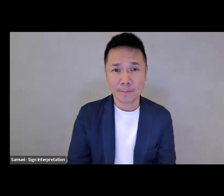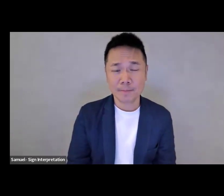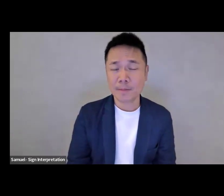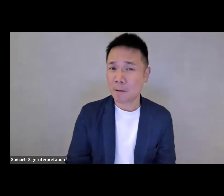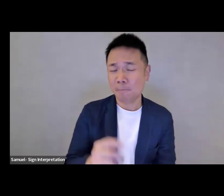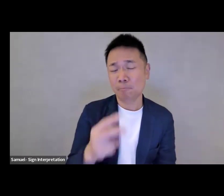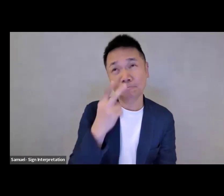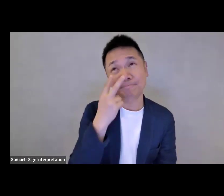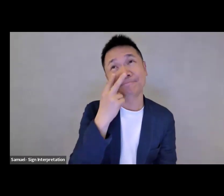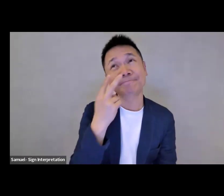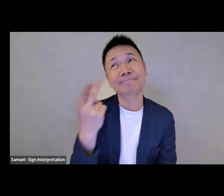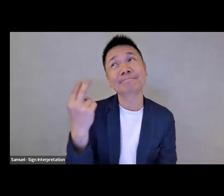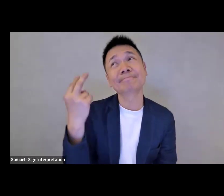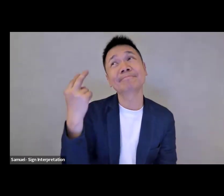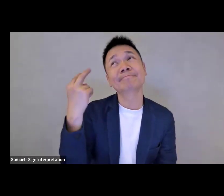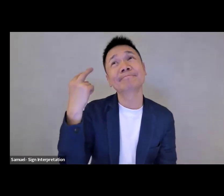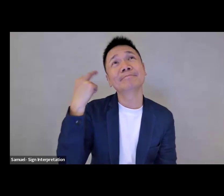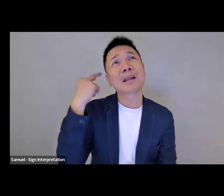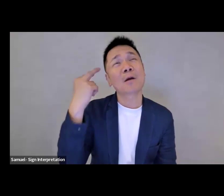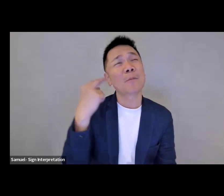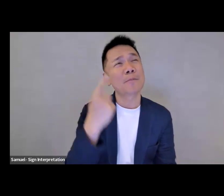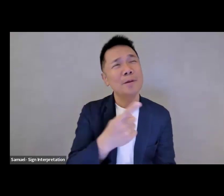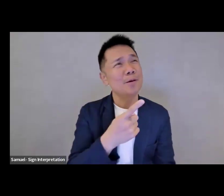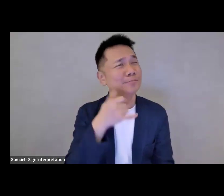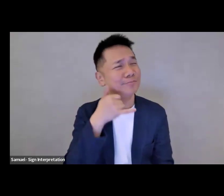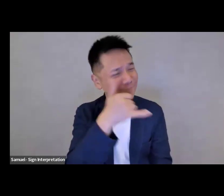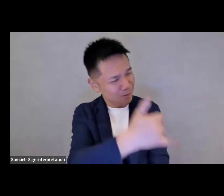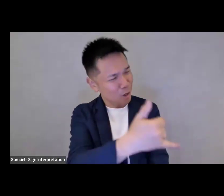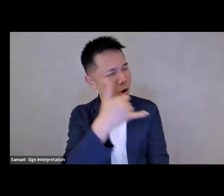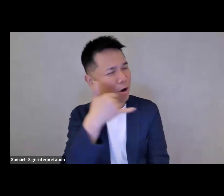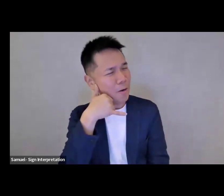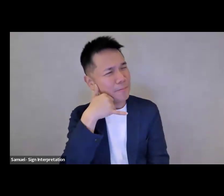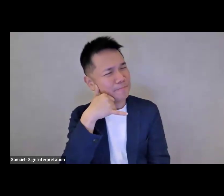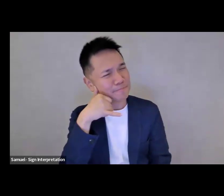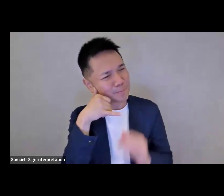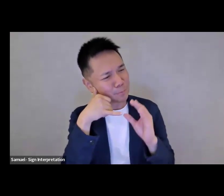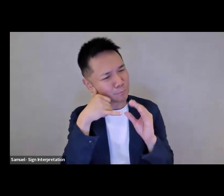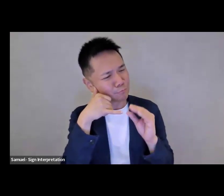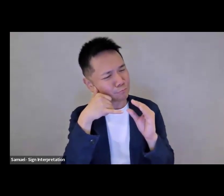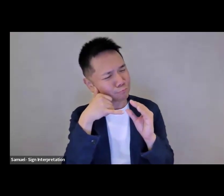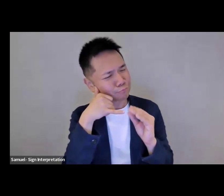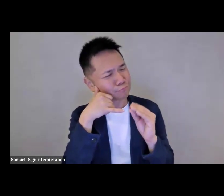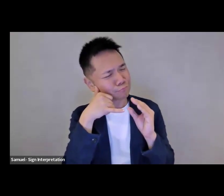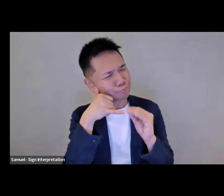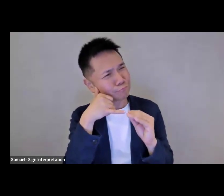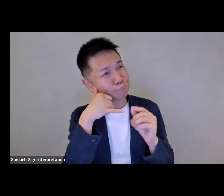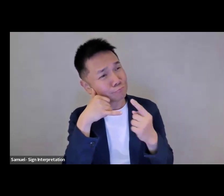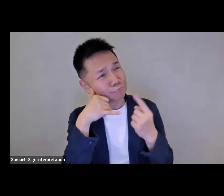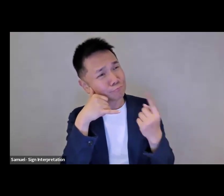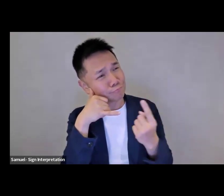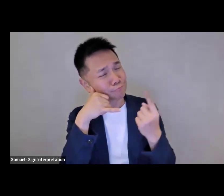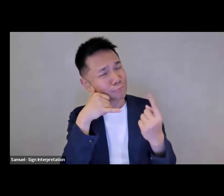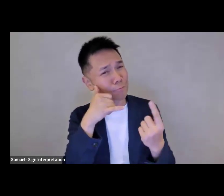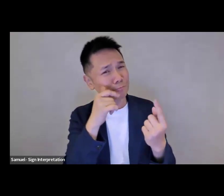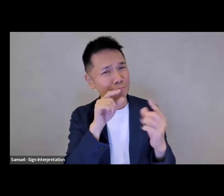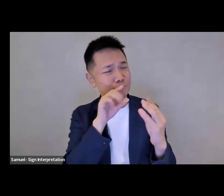而是他告诉我要如何好好的去照顾自己。我记得